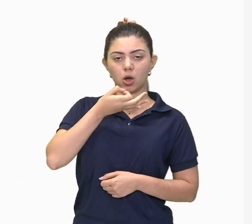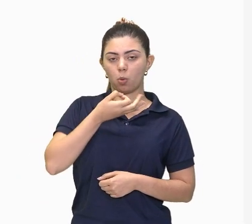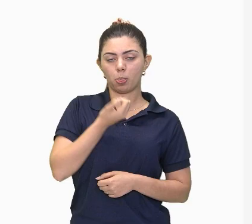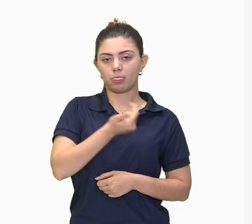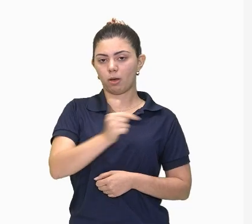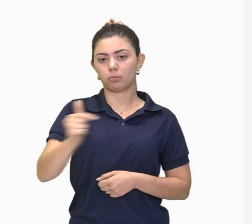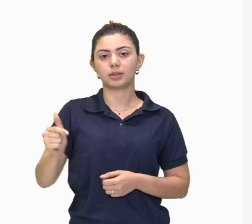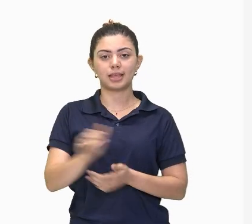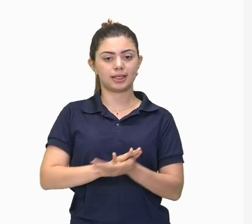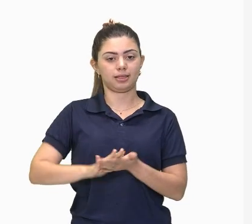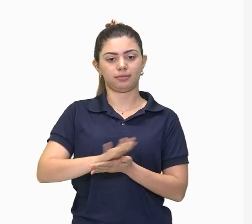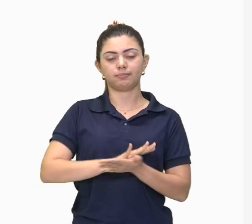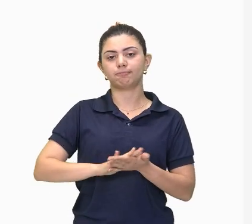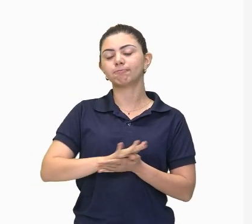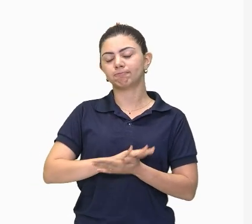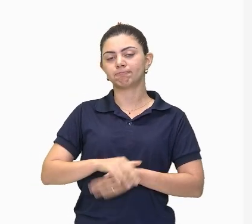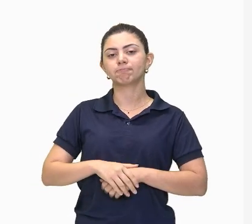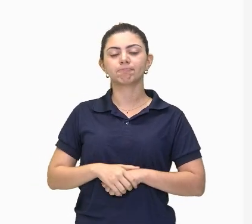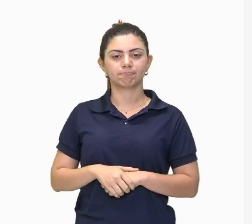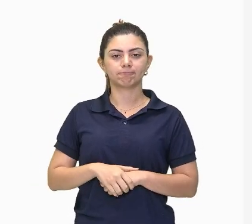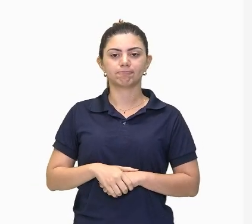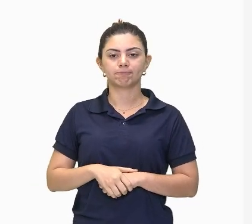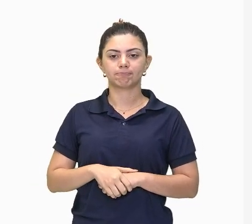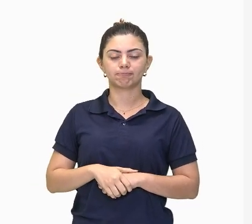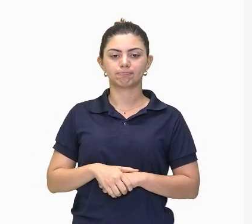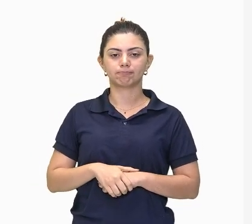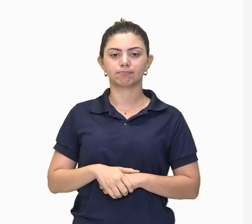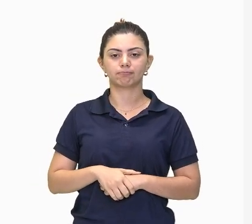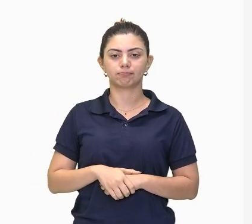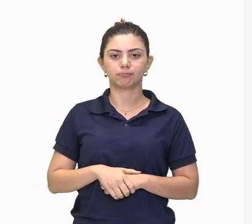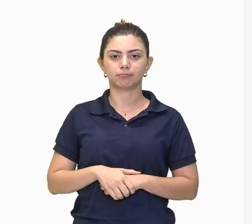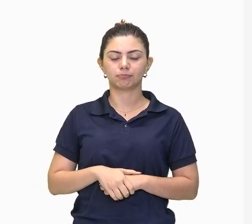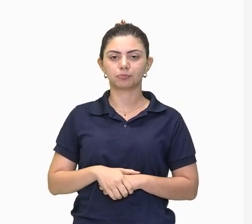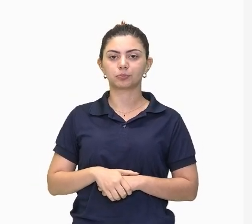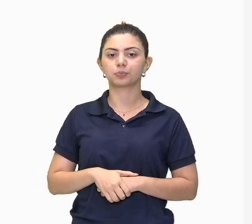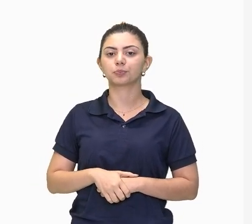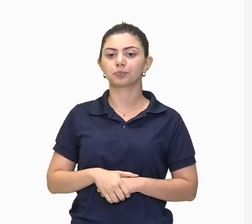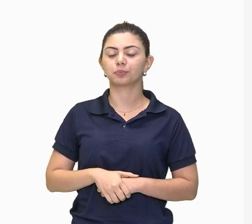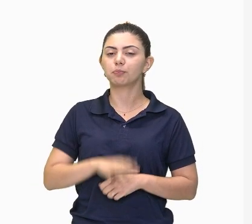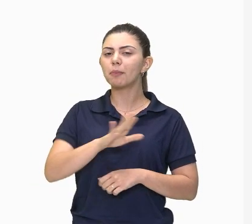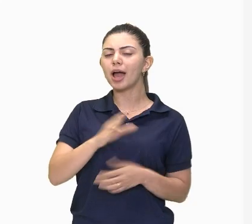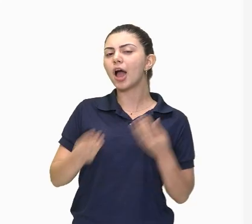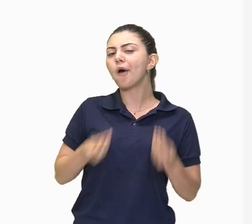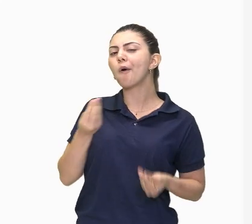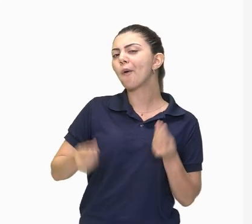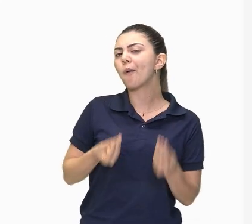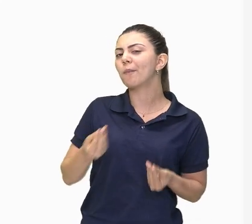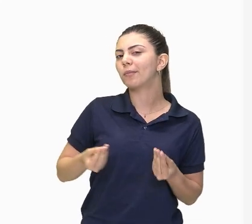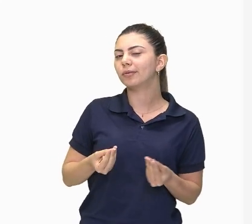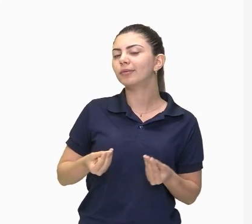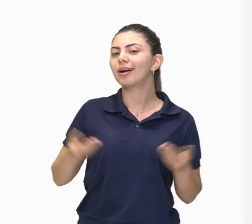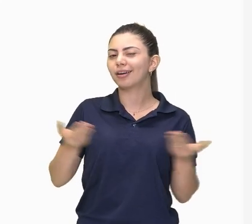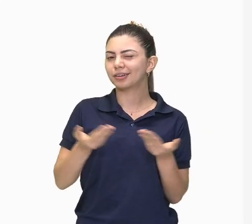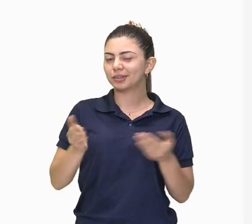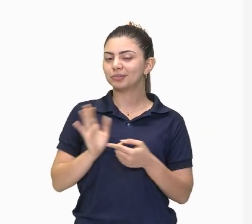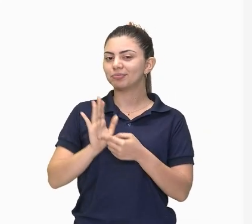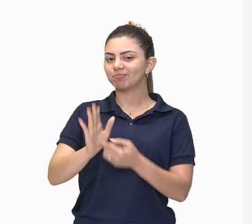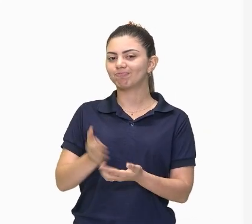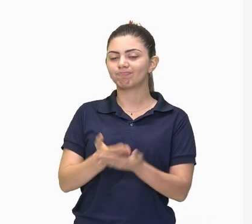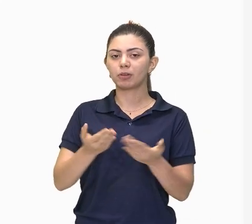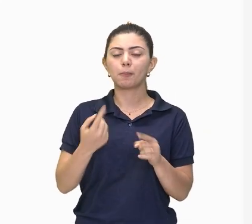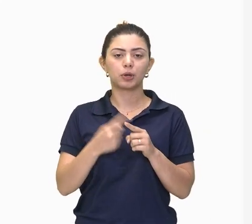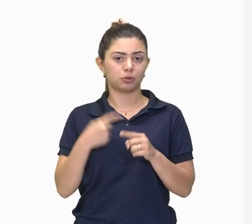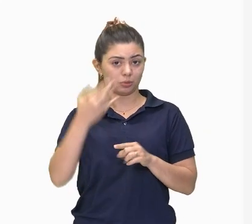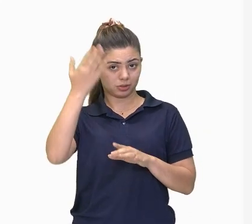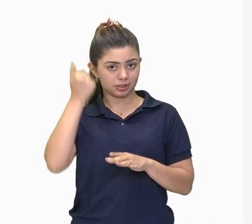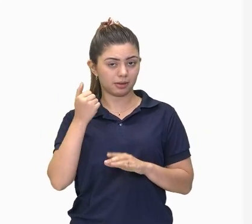ou impressões subjetivas do emissor. Então, vamos ver como essa descrição objetiva acontece, já que a